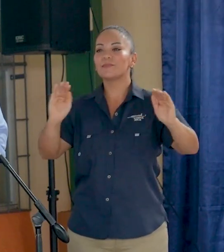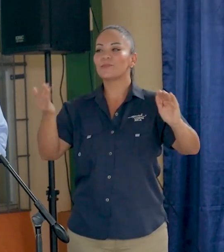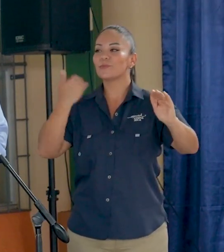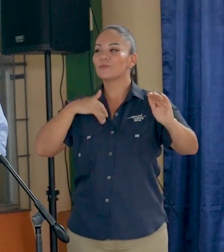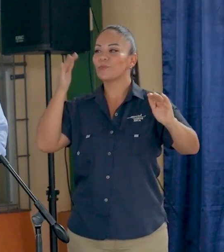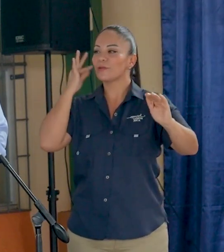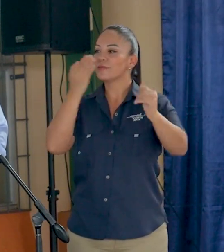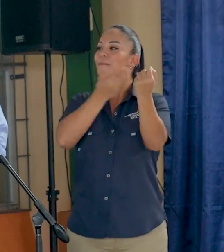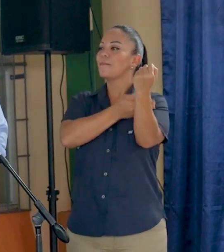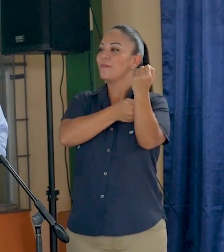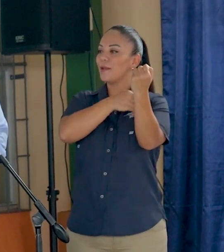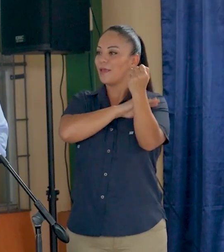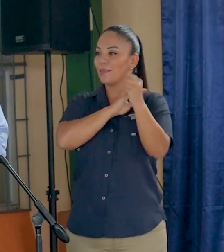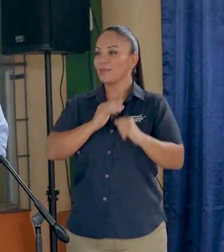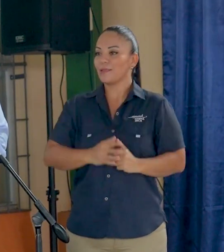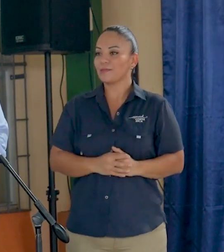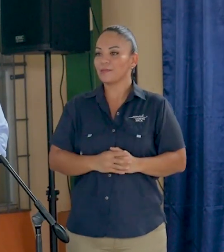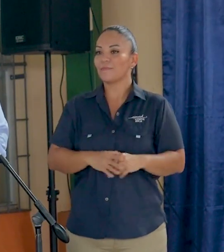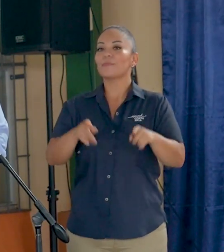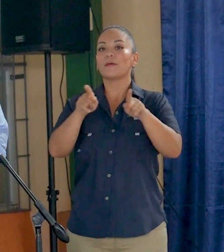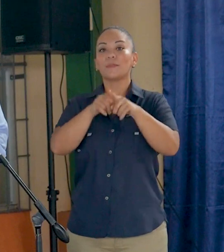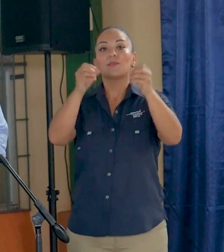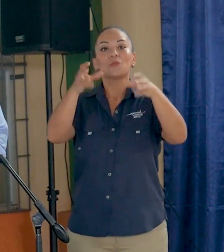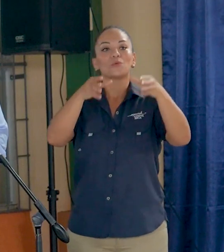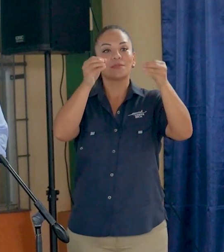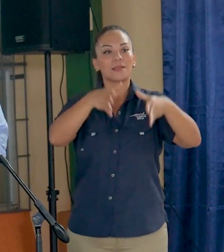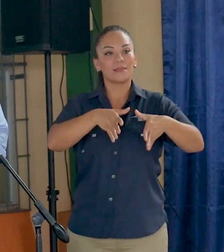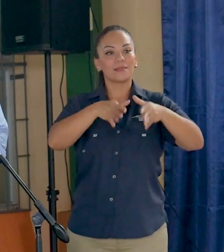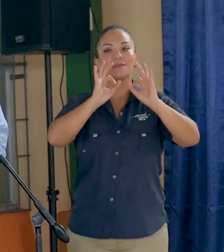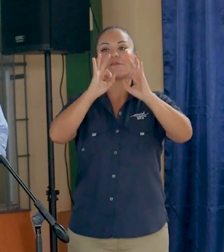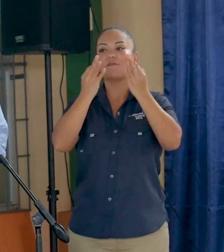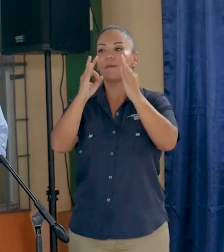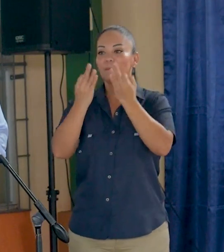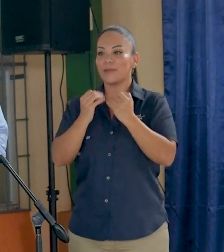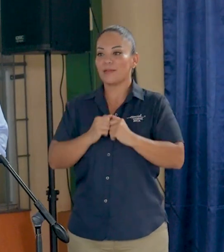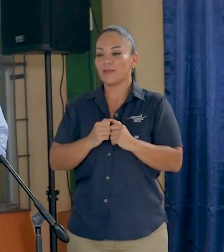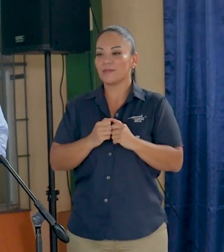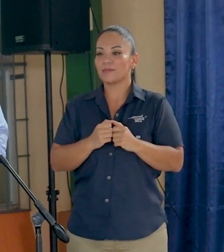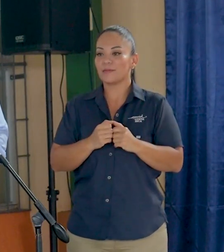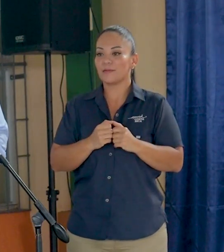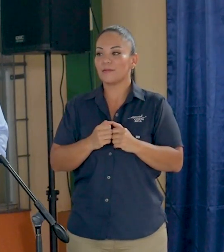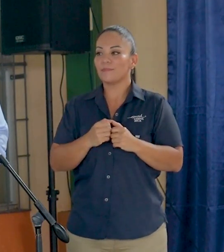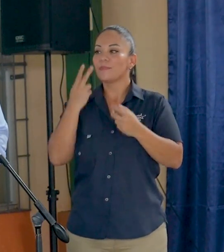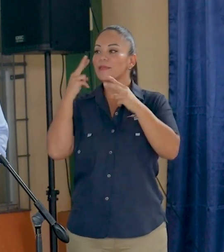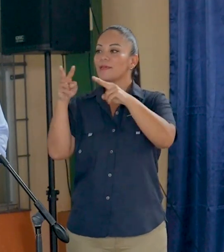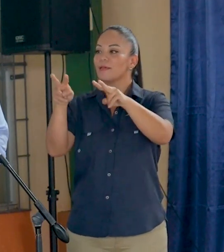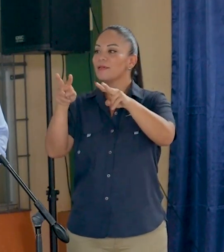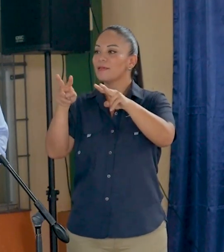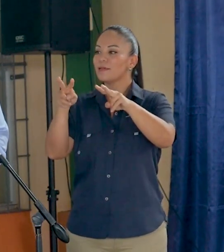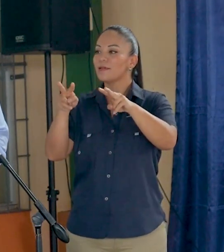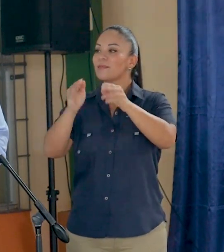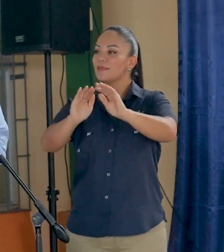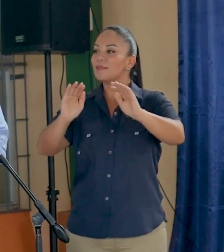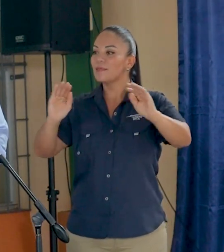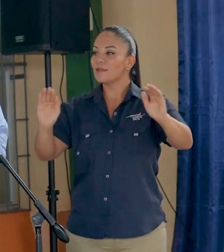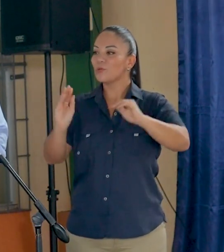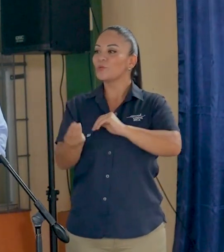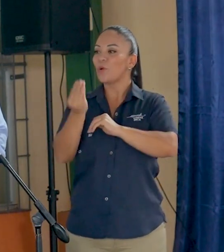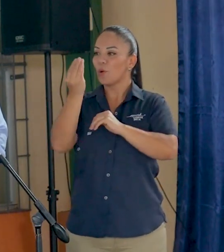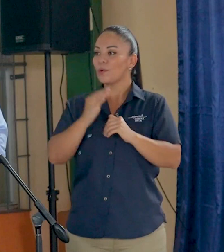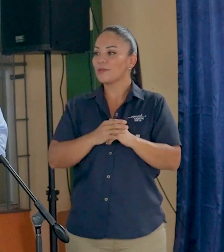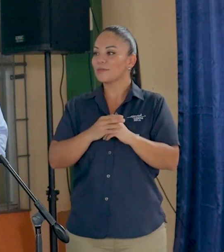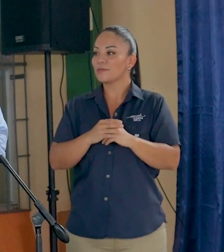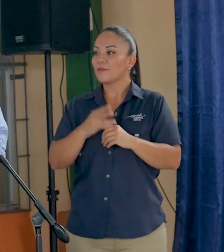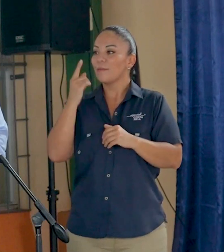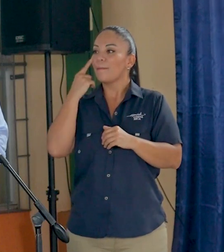valientes, sino también por docentes y familias que ven en estos niños y jóvenes lo